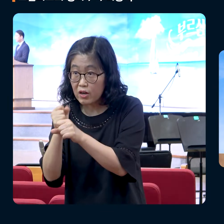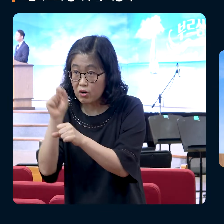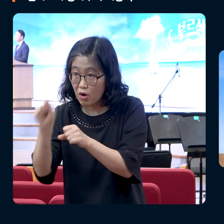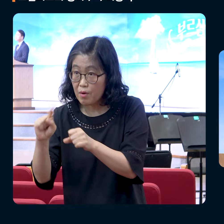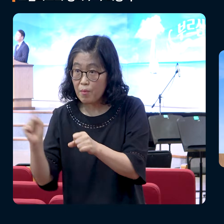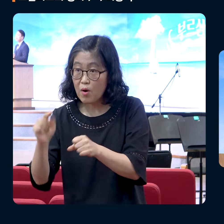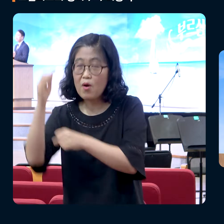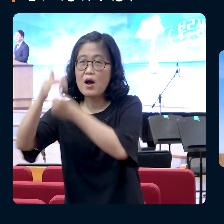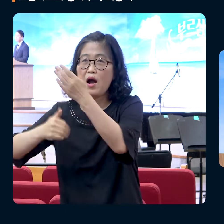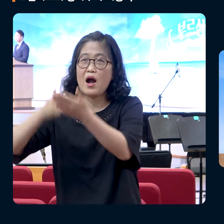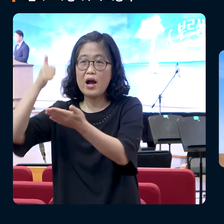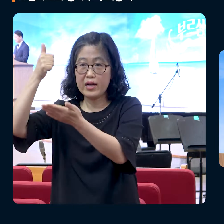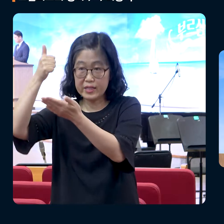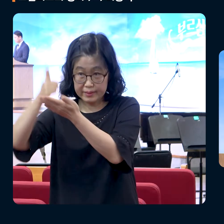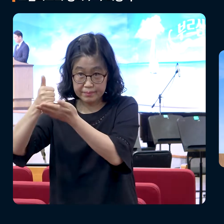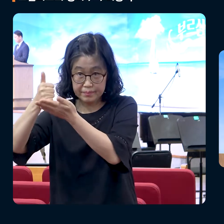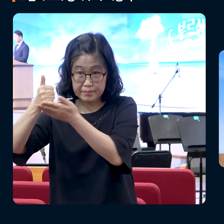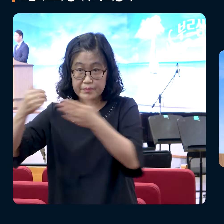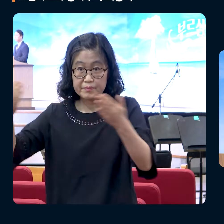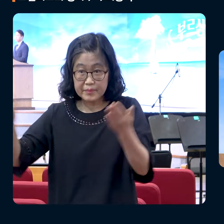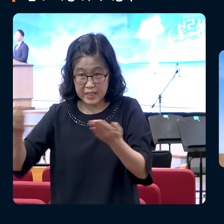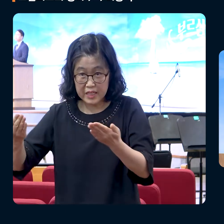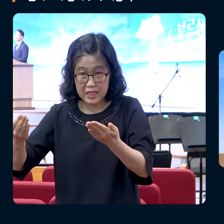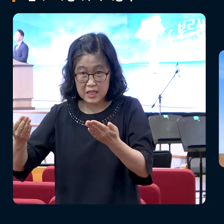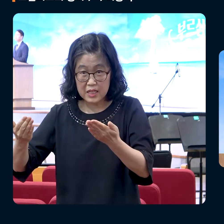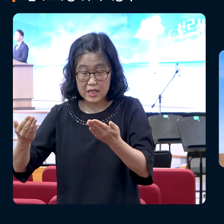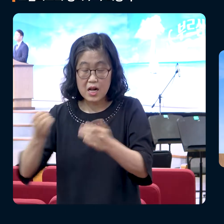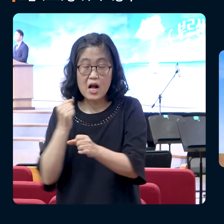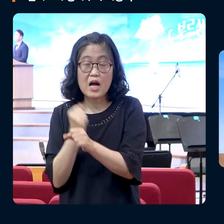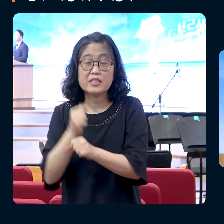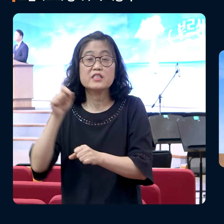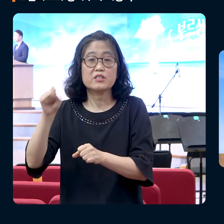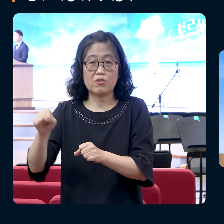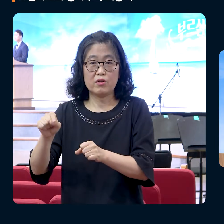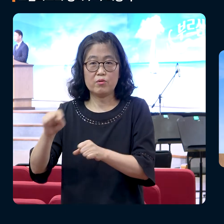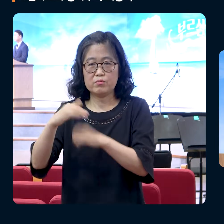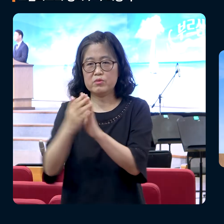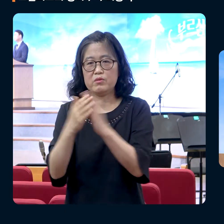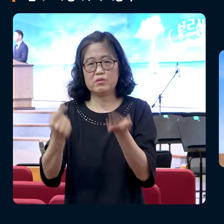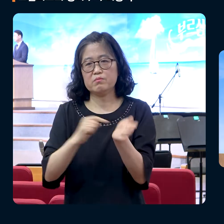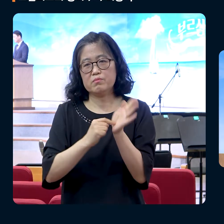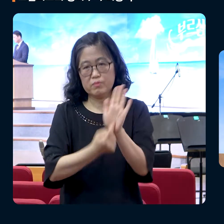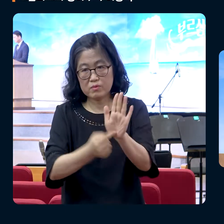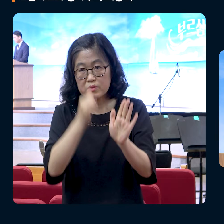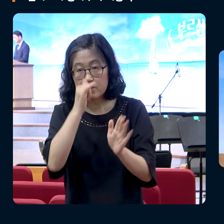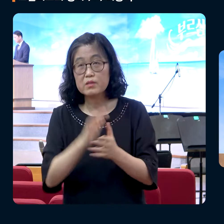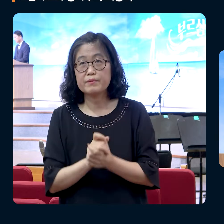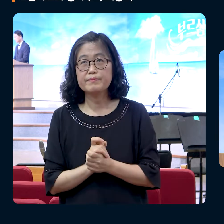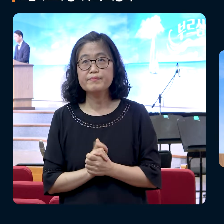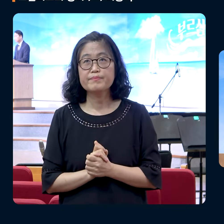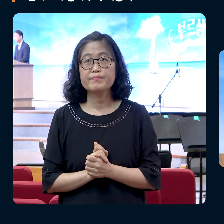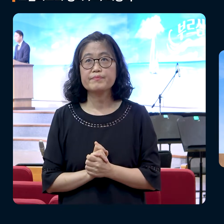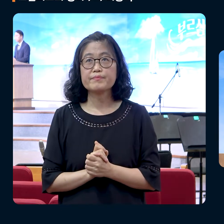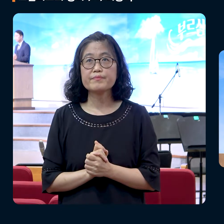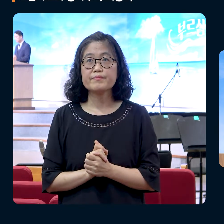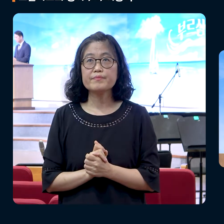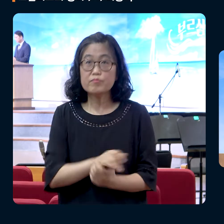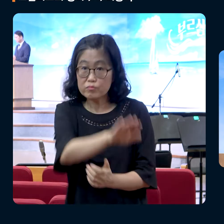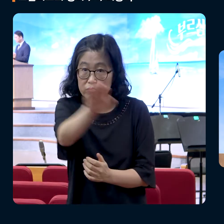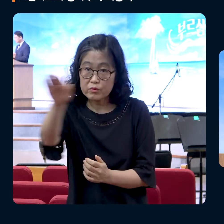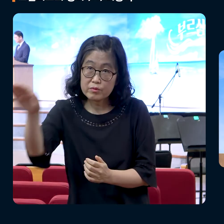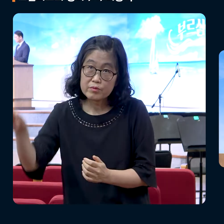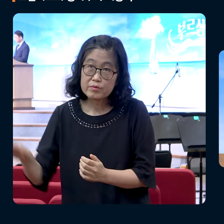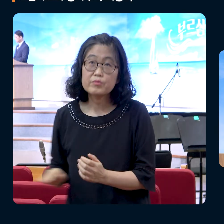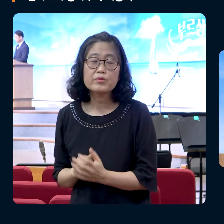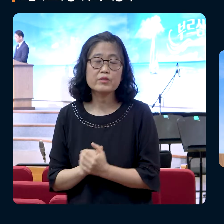통해서 하나님은 하나님의 일을 하고 계셨다라고 성경은 우리에게 이야기해주고 있다라는 것입니다. 우리